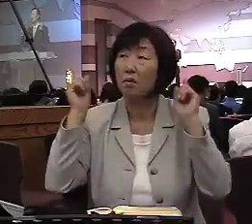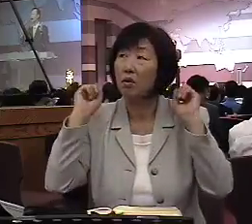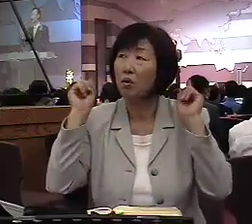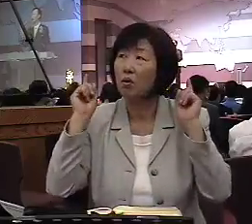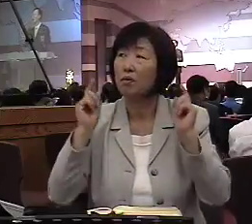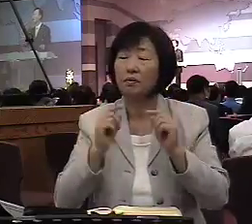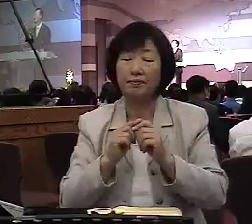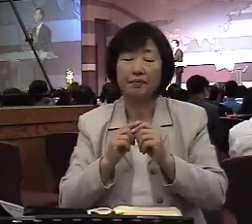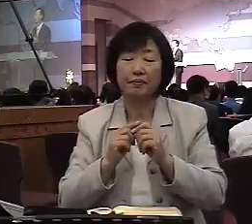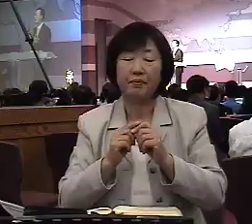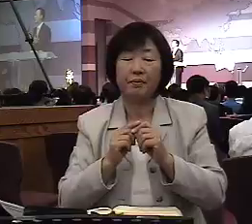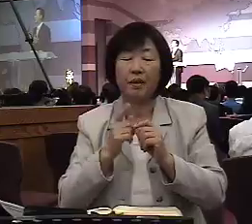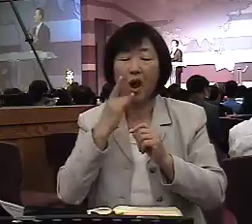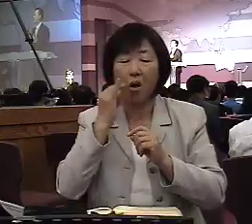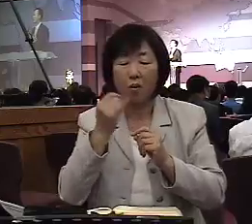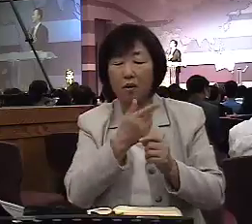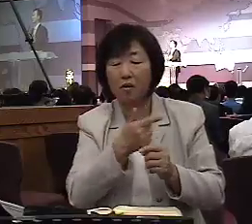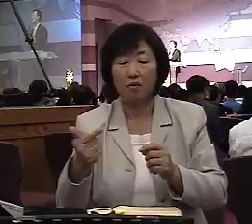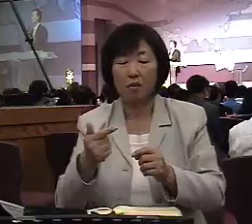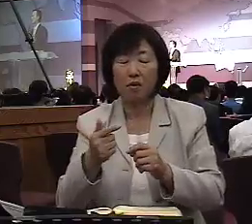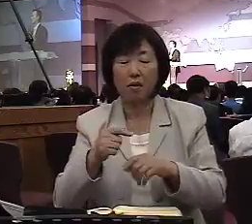어머님이 너무나 마음이 아파서